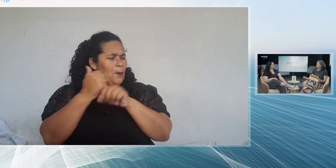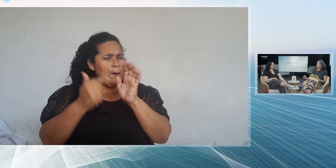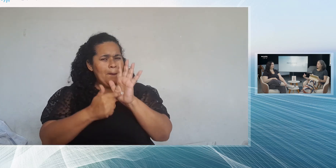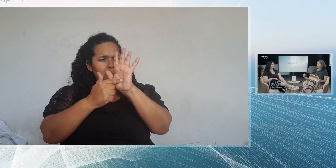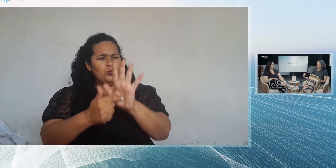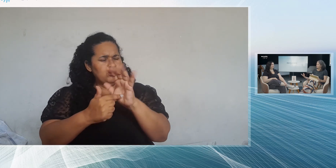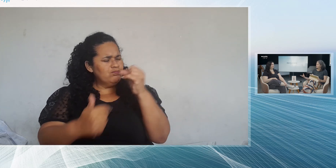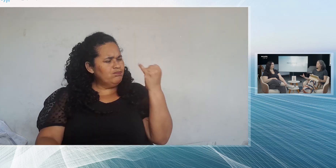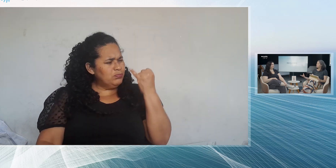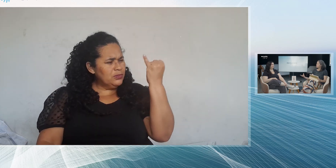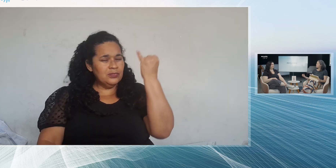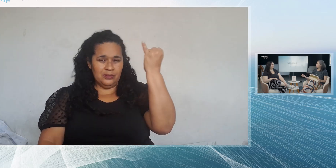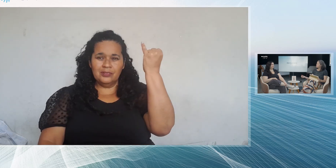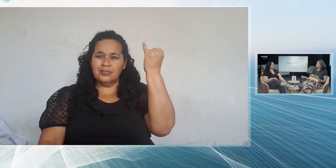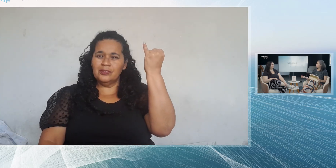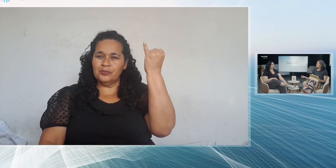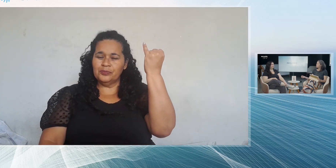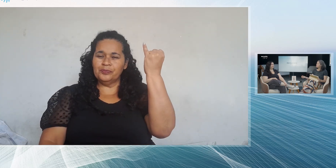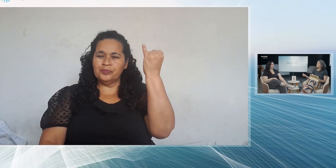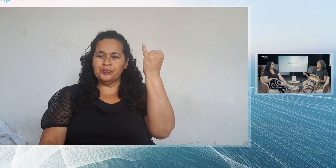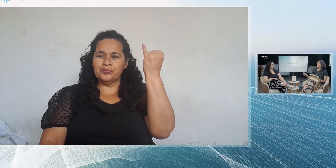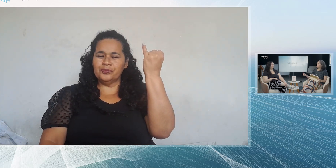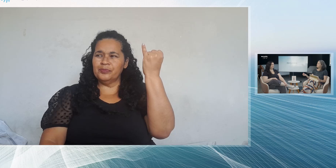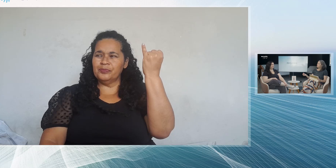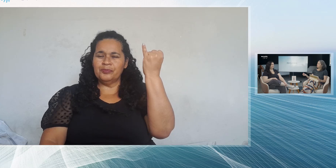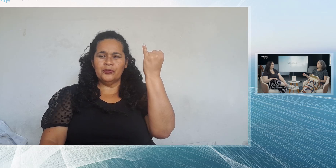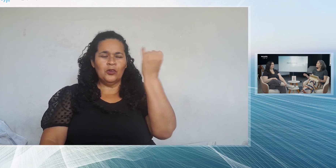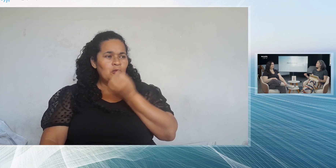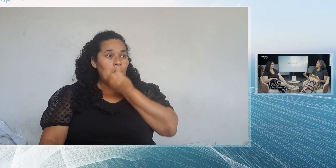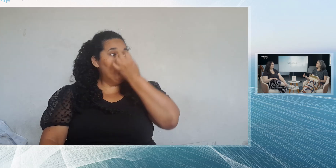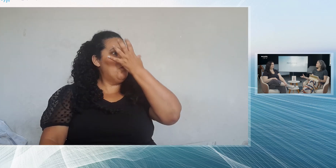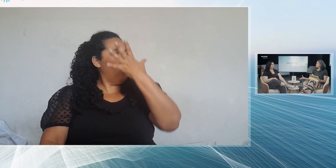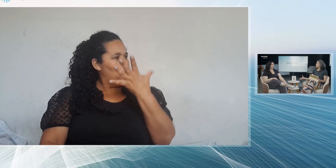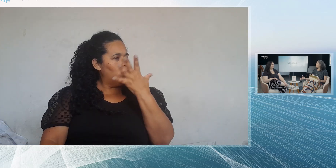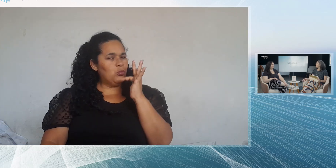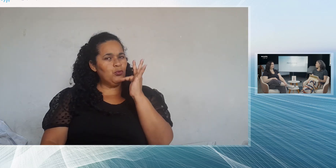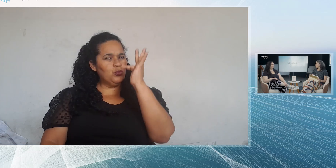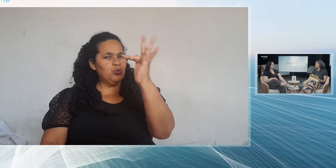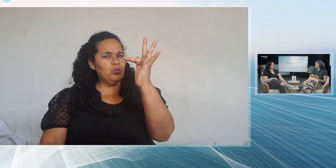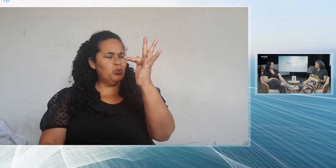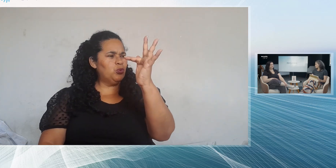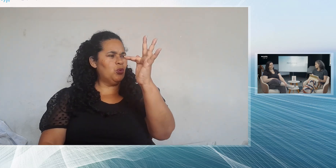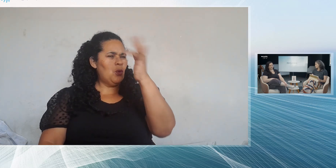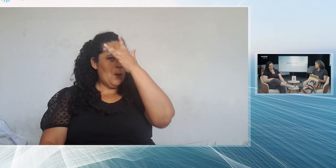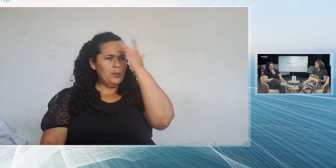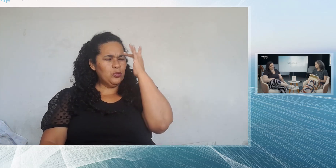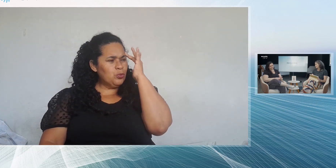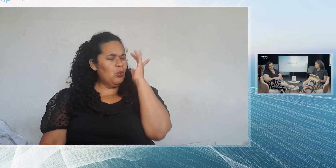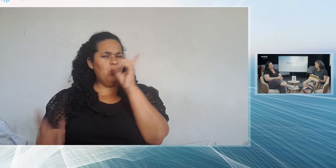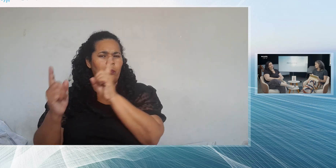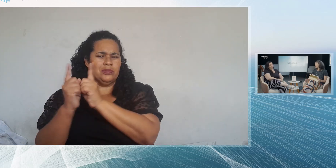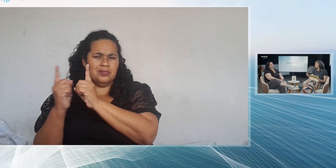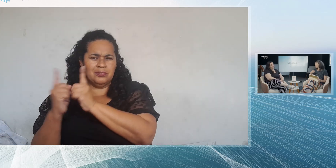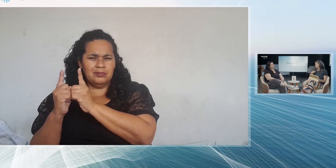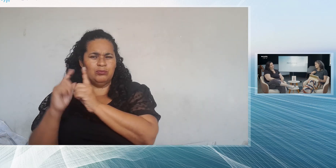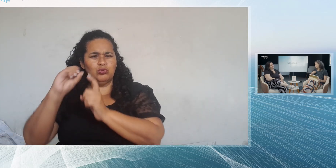você experienciou, né, vivenciou isso, né, de ver o quão importante foi fazer a avaliação psicológica,